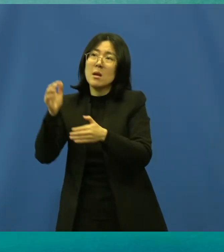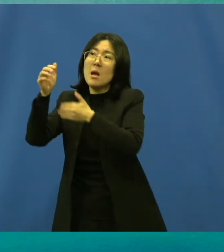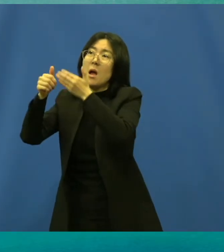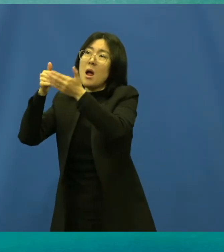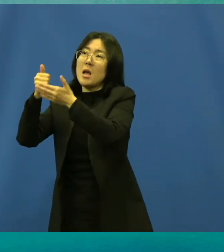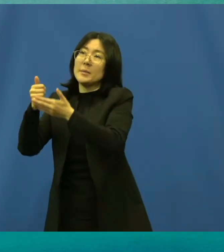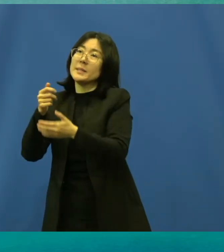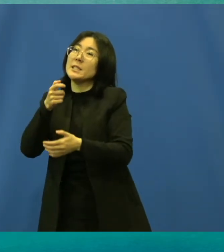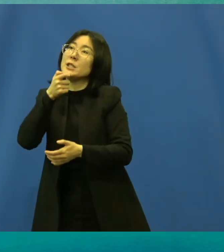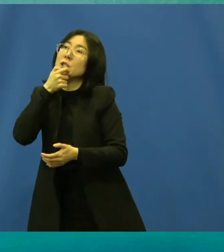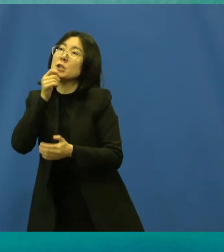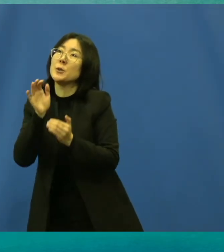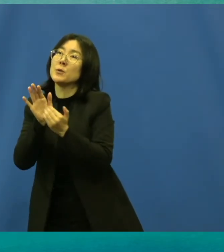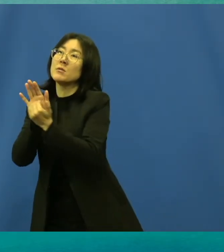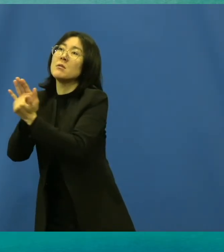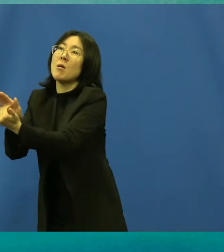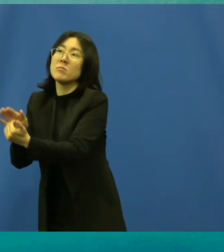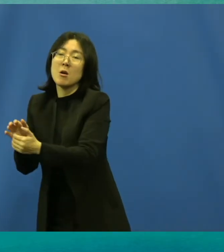달리고 있습니다.